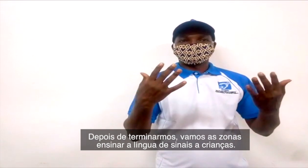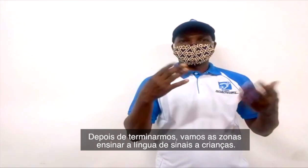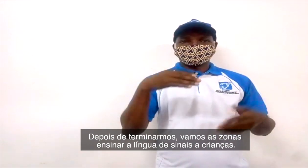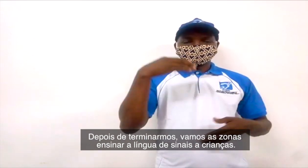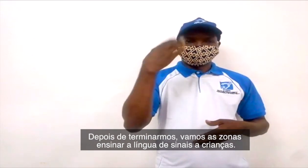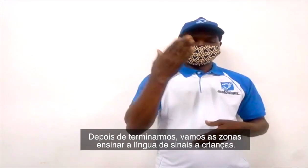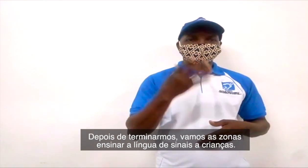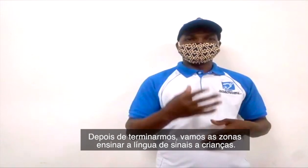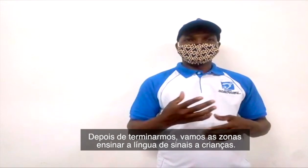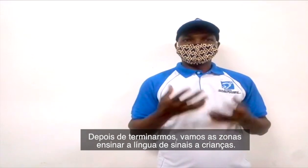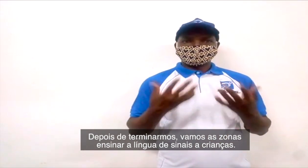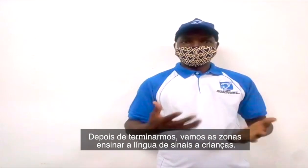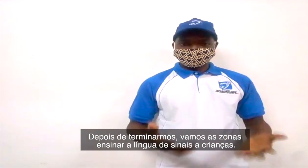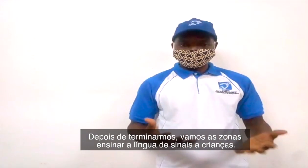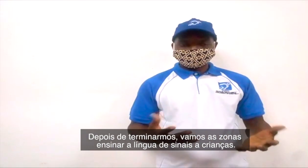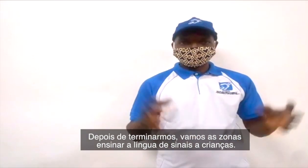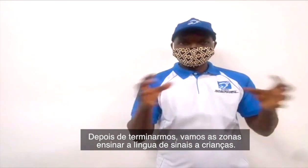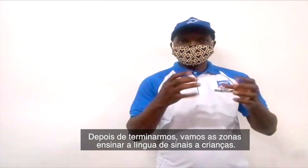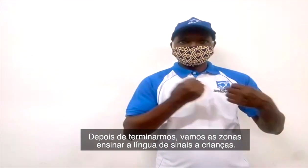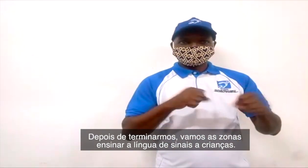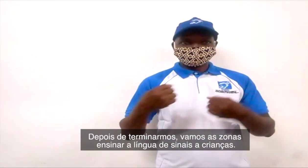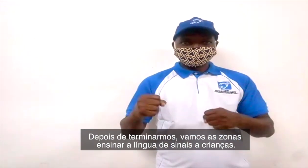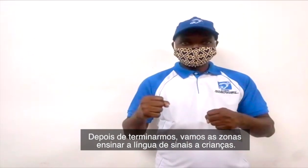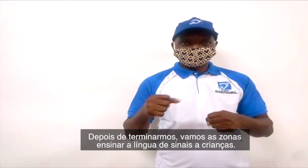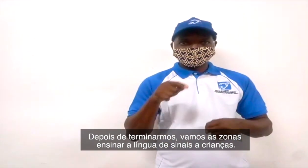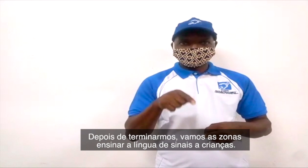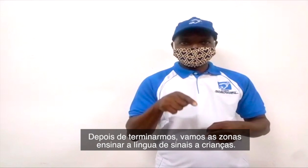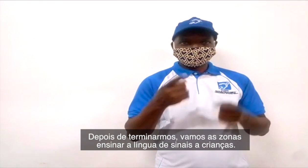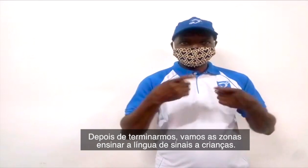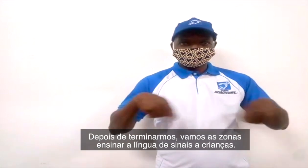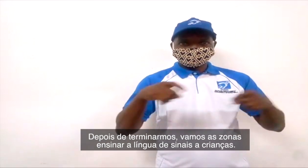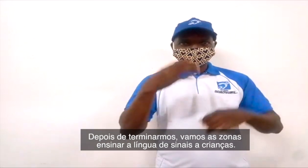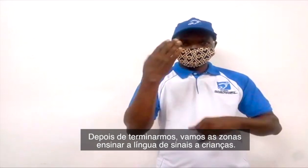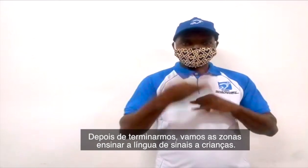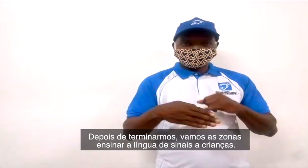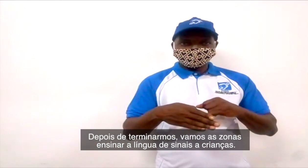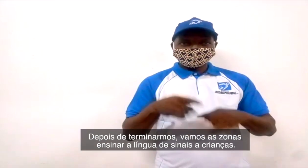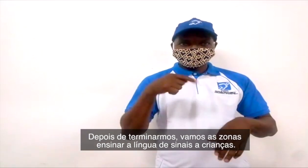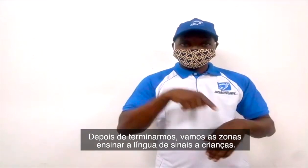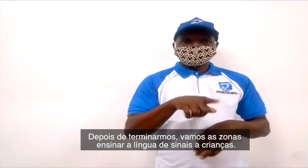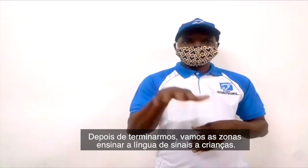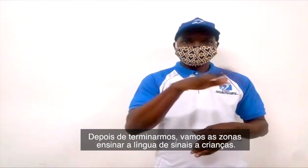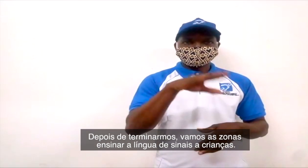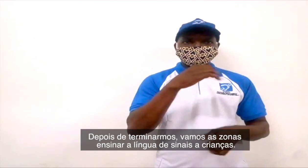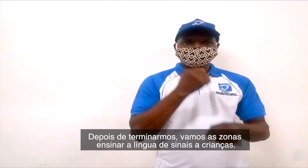nesta atividade, logo que terminar, nós vamos nas zonas e ensinamos a língua de sinais